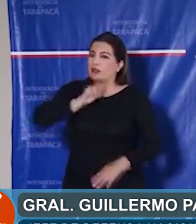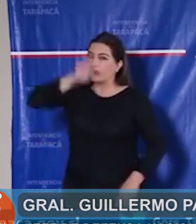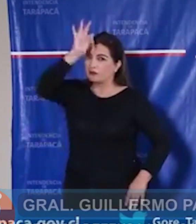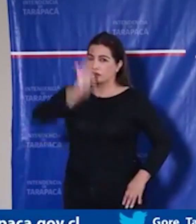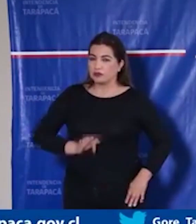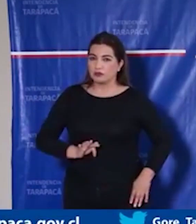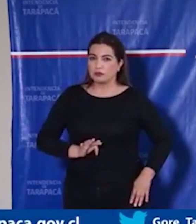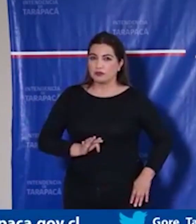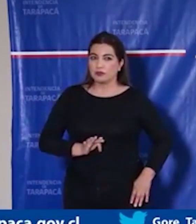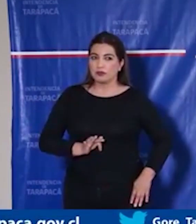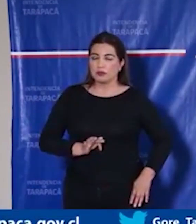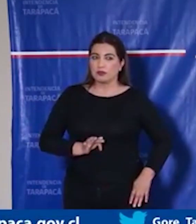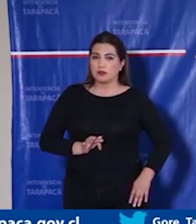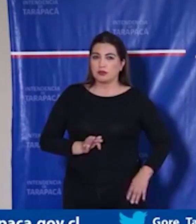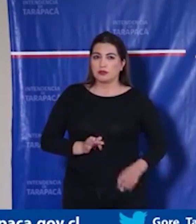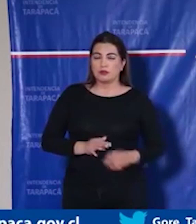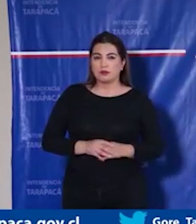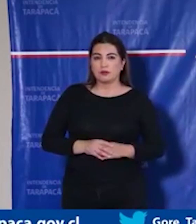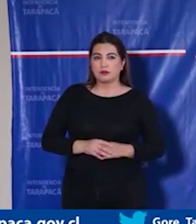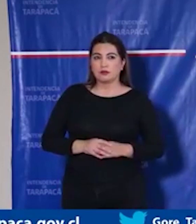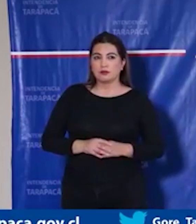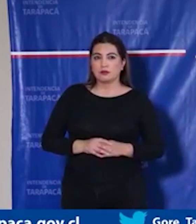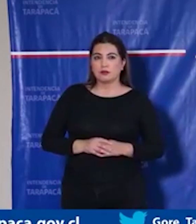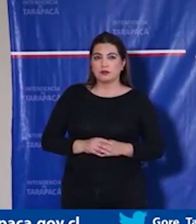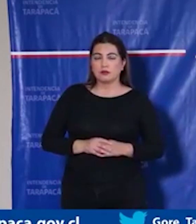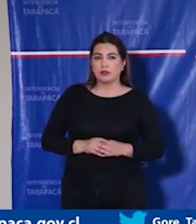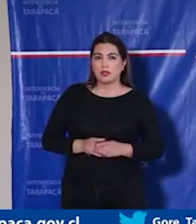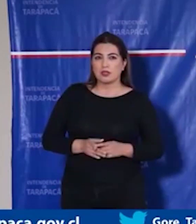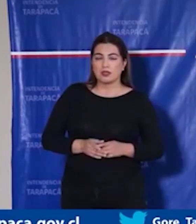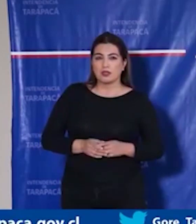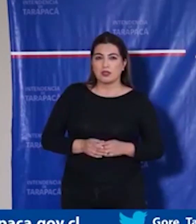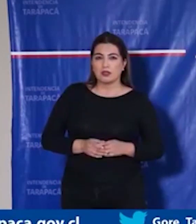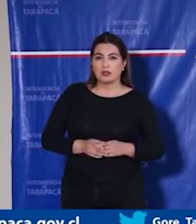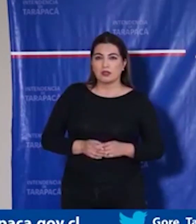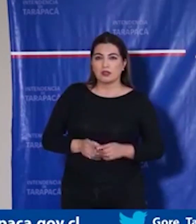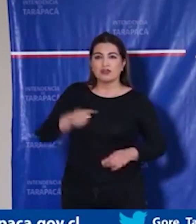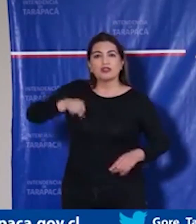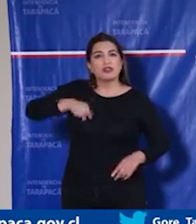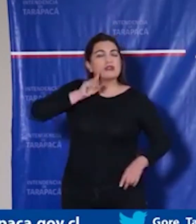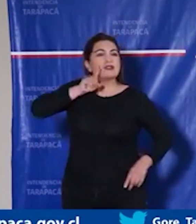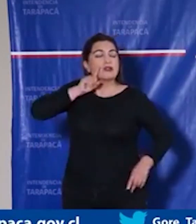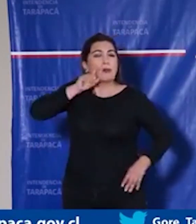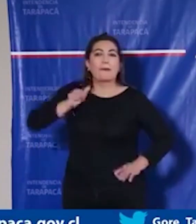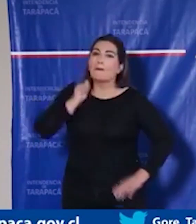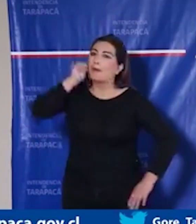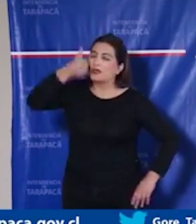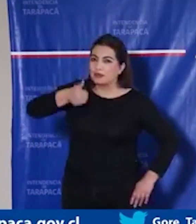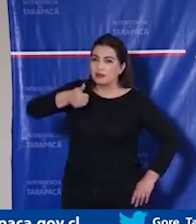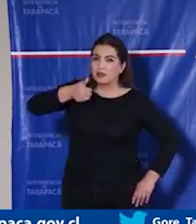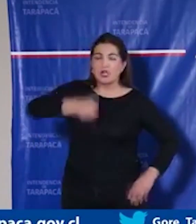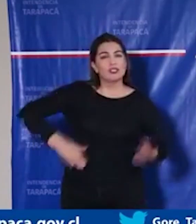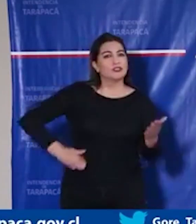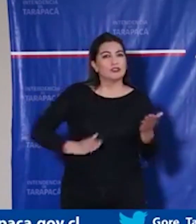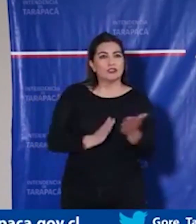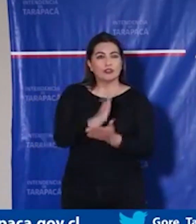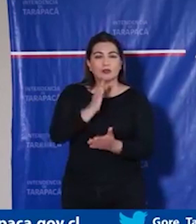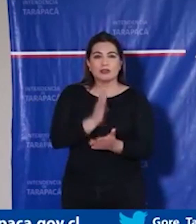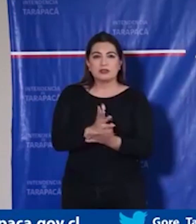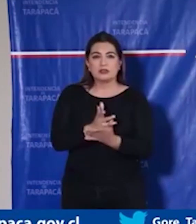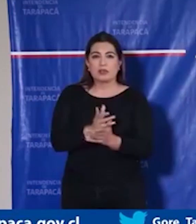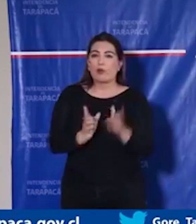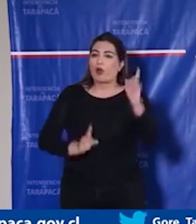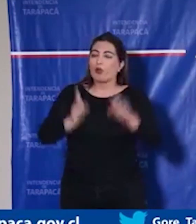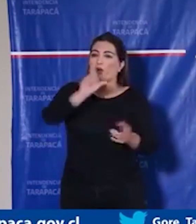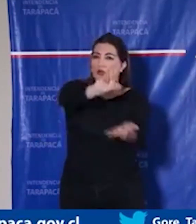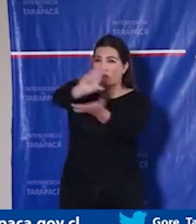para los caballos posibles que son seguras de goma las cuales ya están disponible por tanto mañana ya iniciamos porque viajé montado algunos